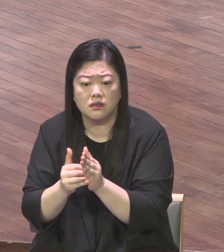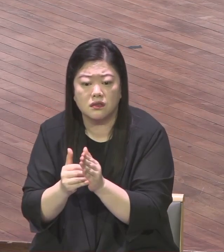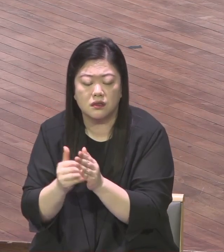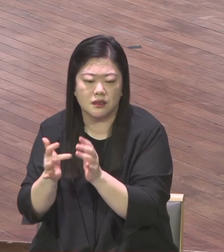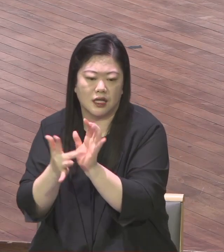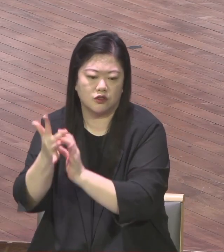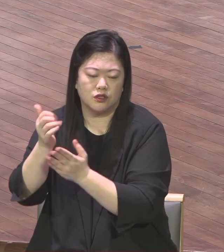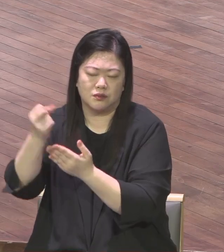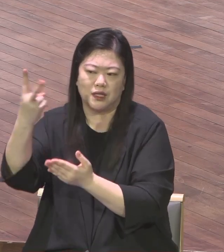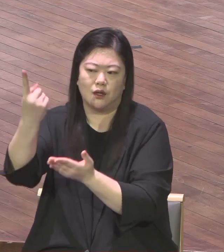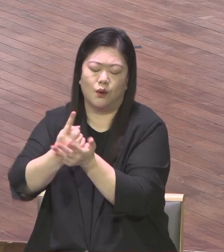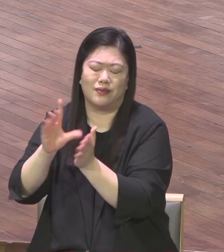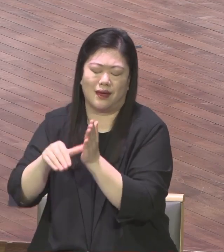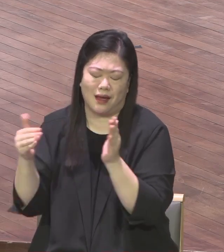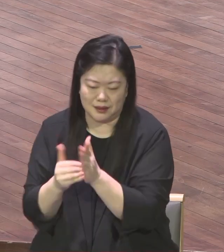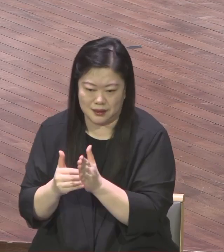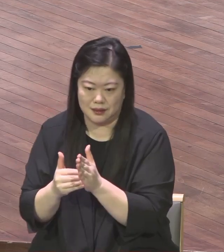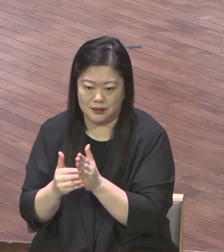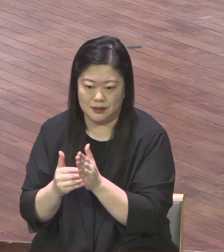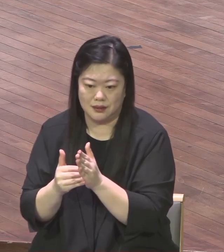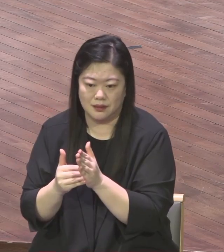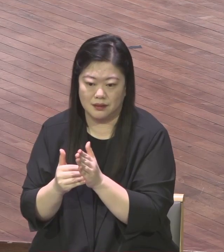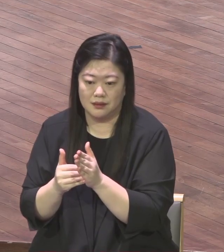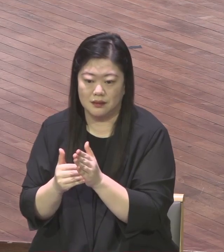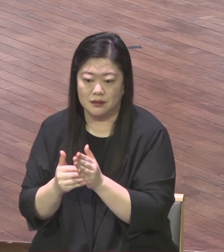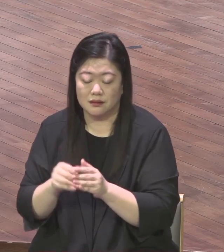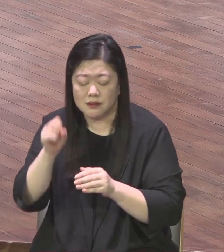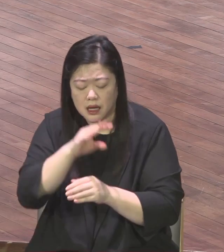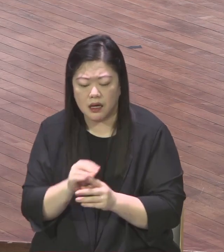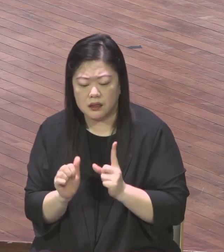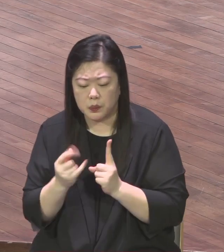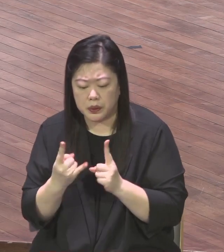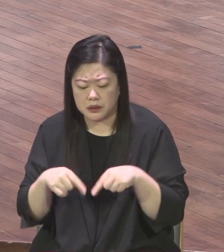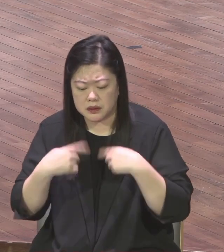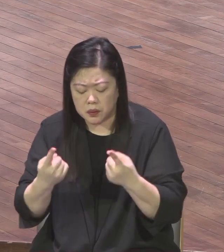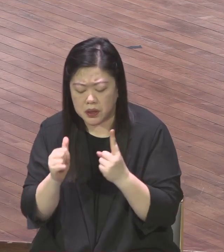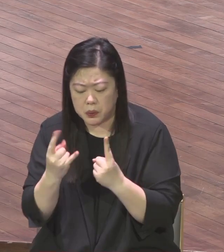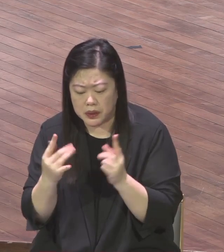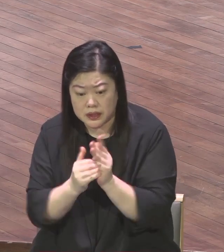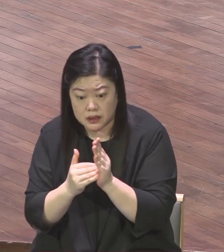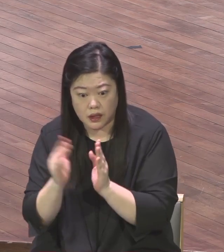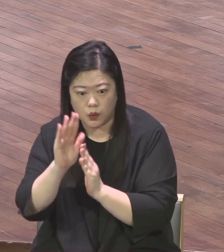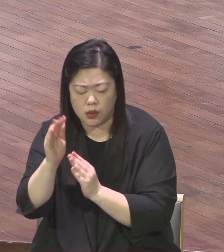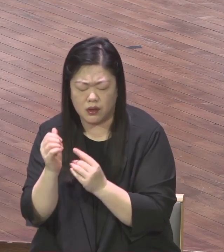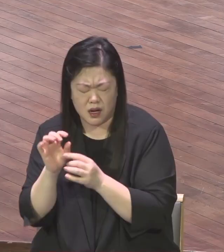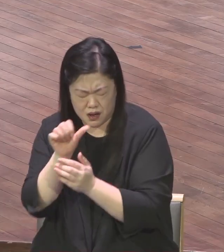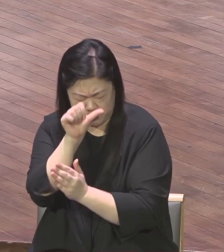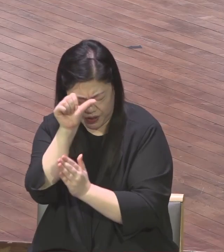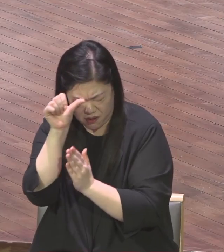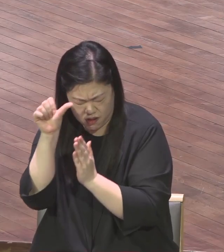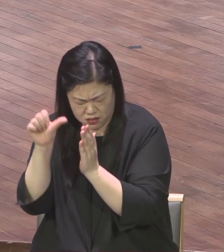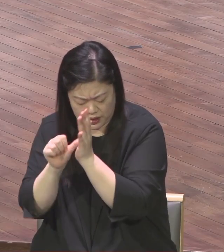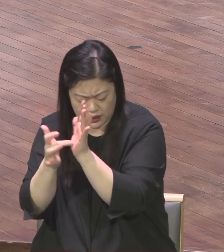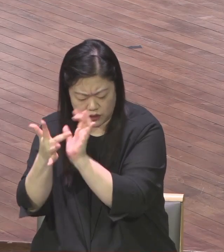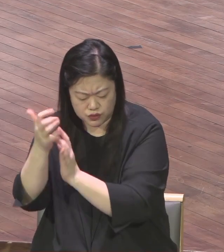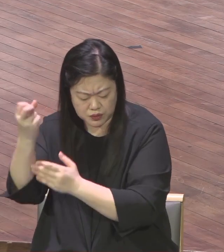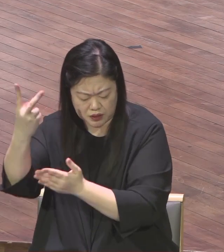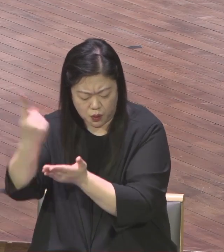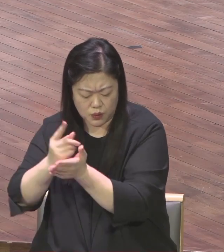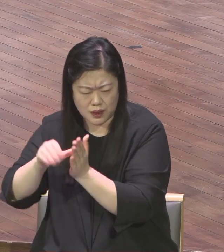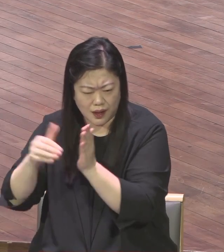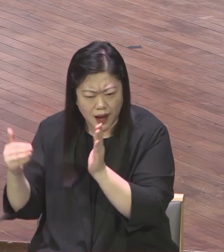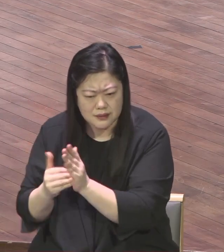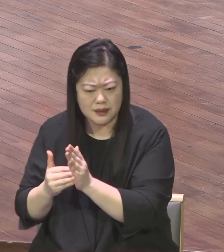재림하실 때까지 십자가 대속과 부활의 복음을 전하는 삶을 내가 살겠다라고 결단하는